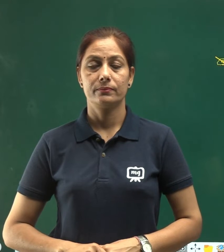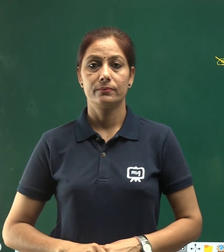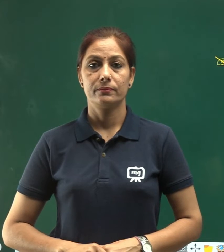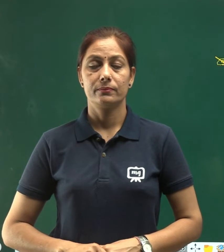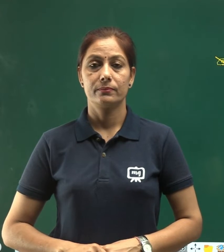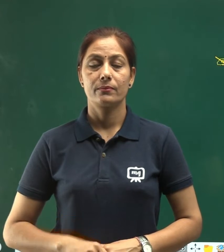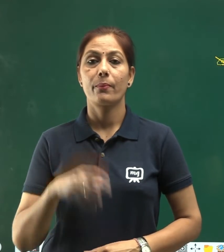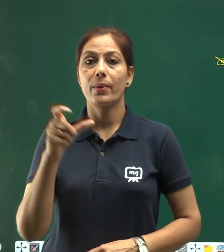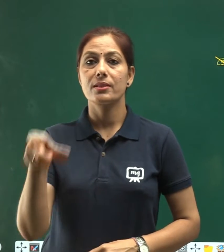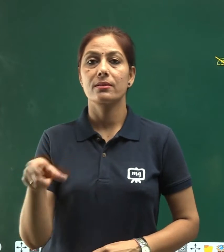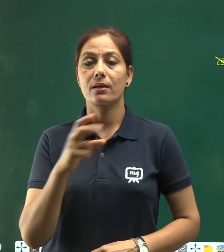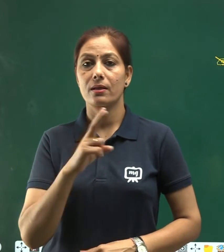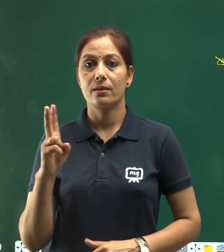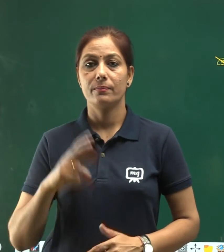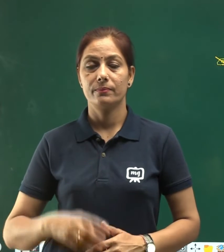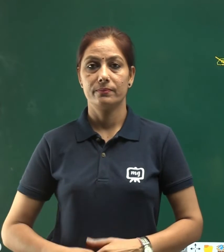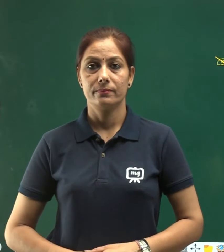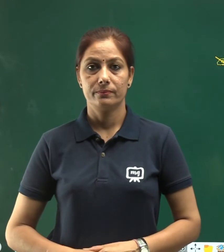श्रीनिवास की भी